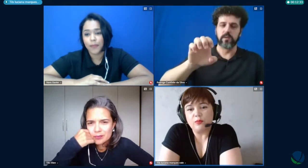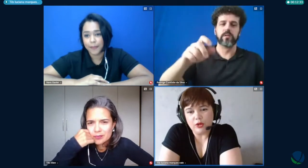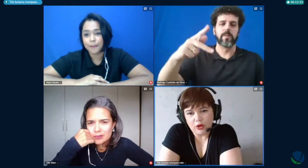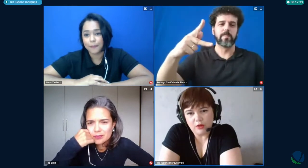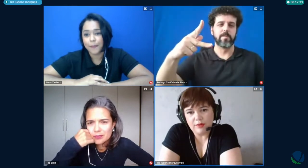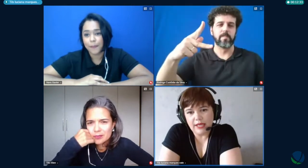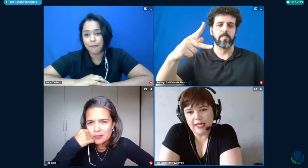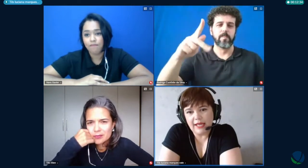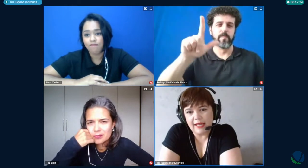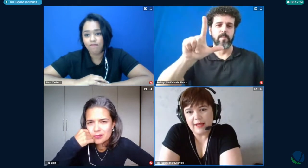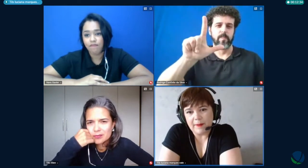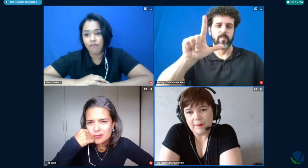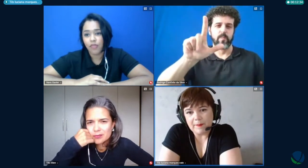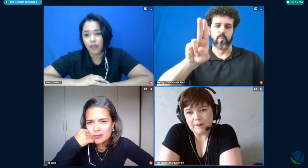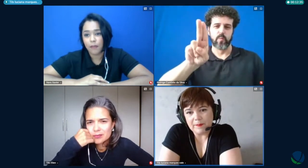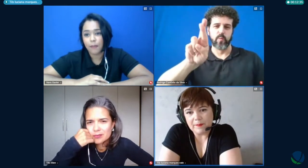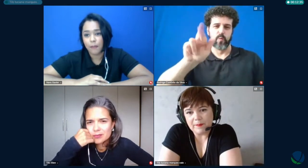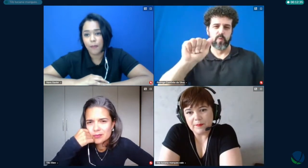do pronome